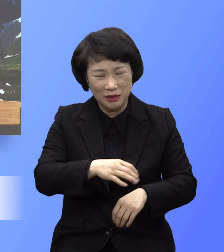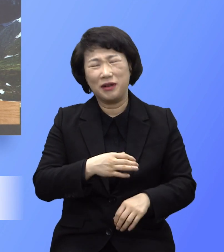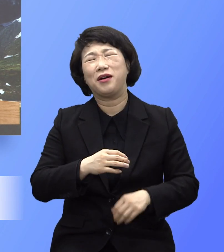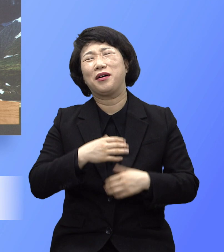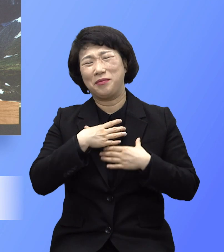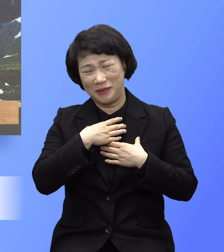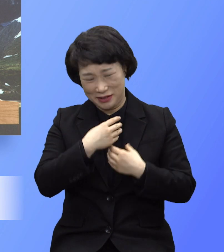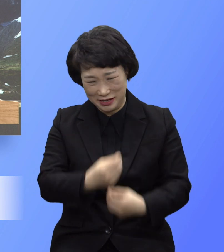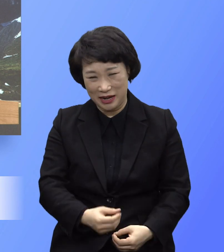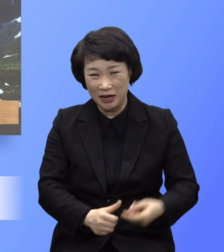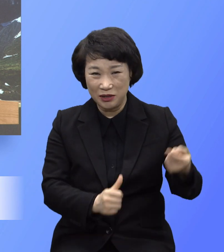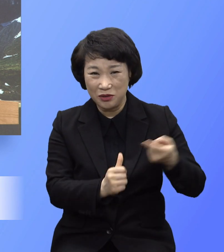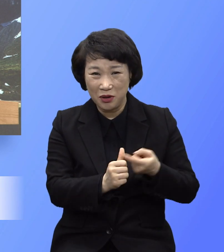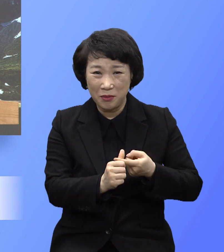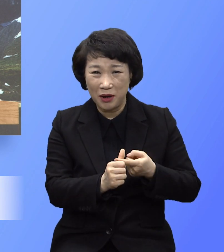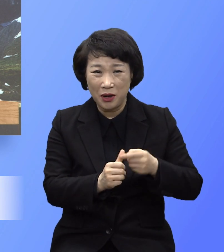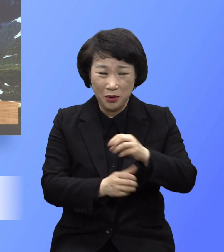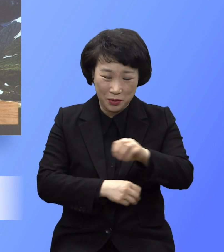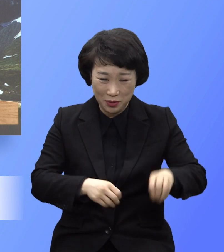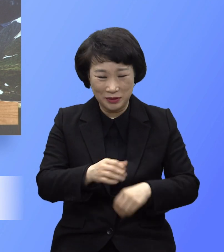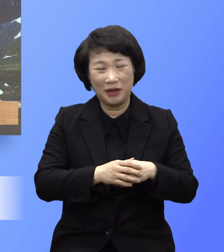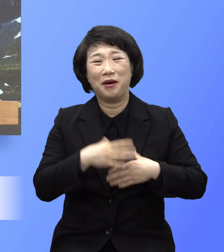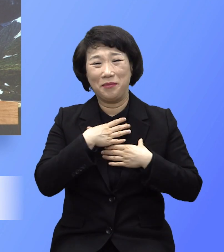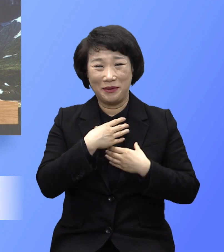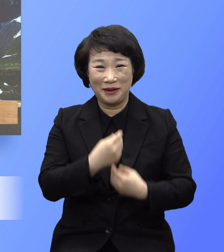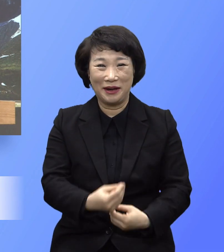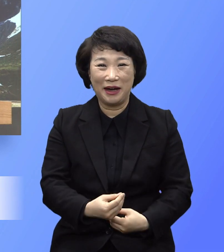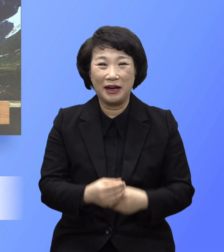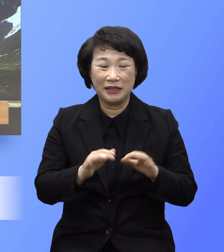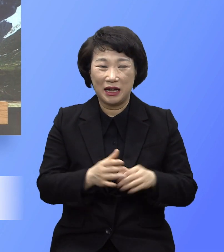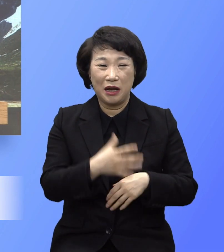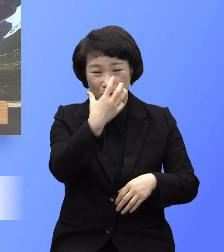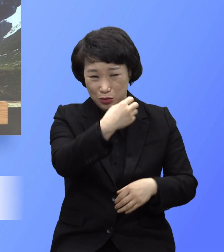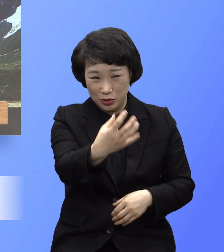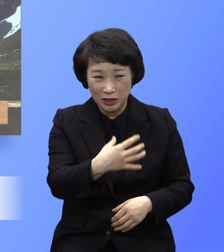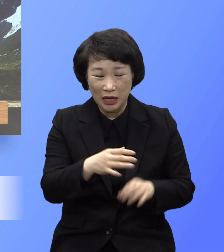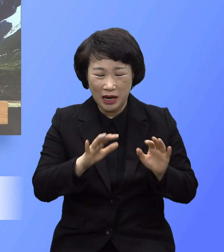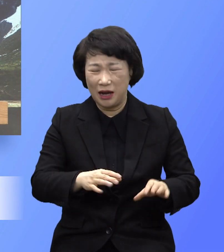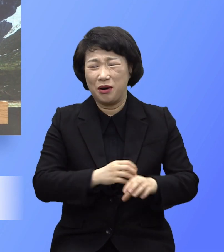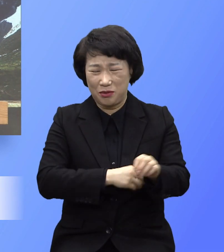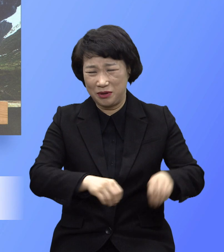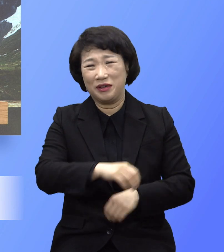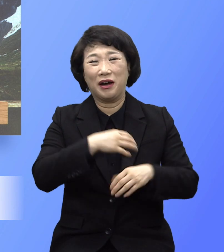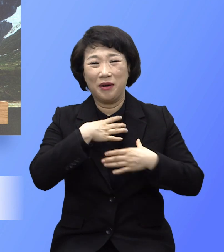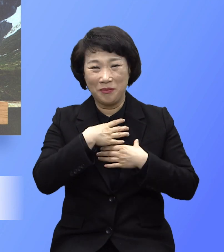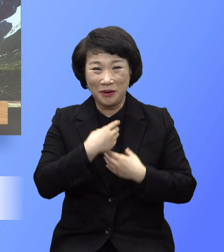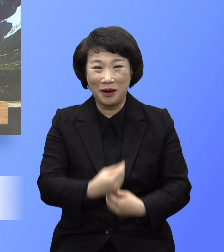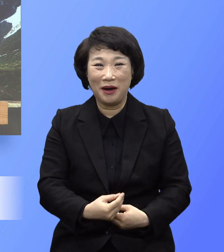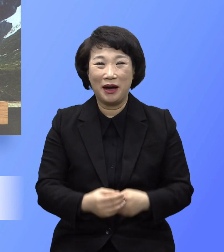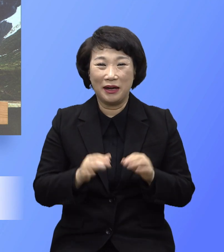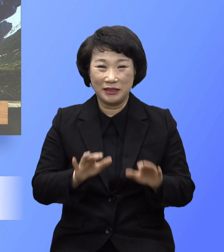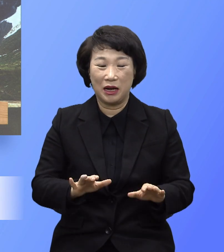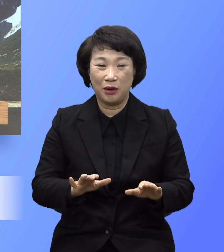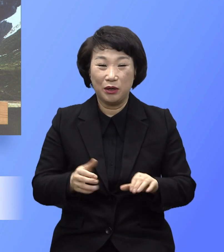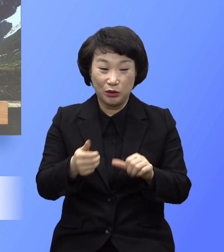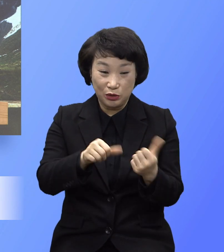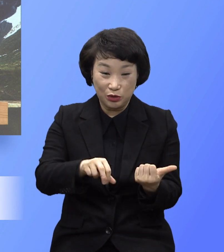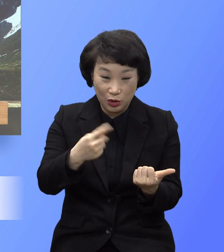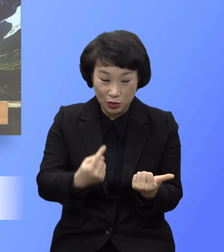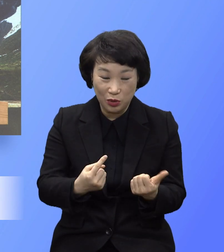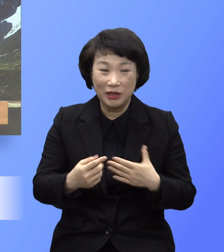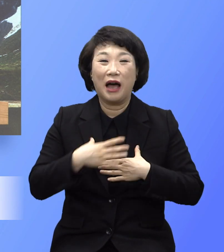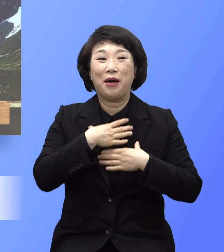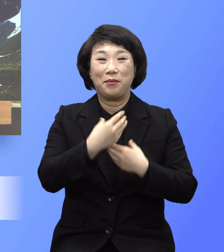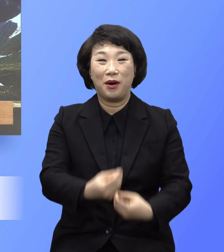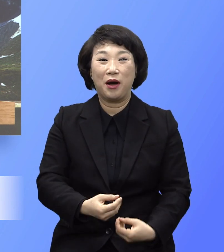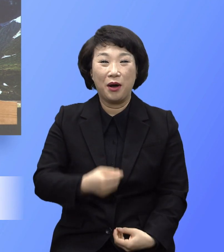자유하고 욕먹는 것이 자유하고 무시당하는 것이 자유하고 오늘 죽어도